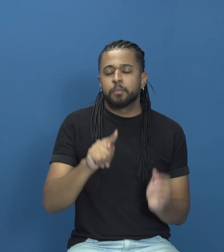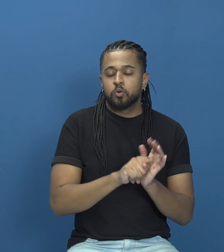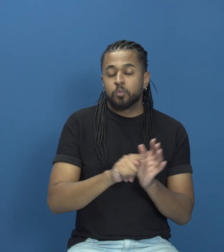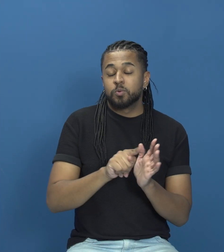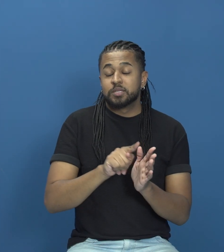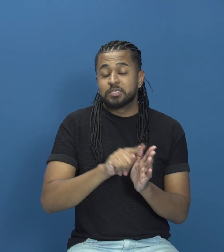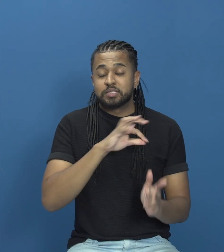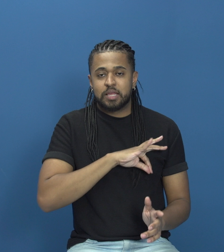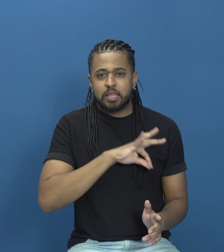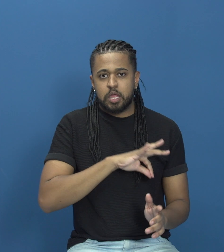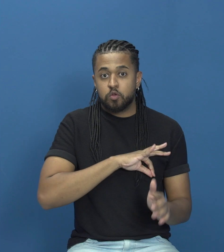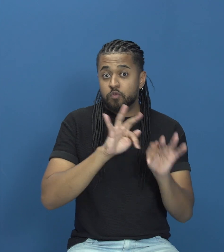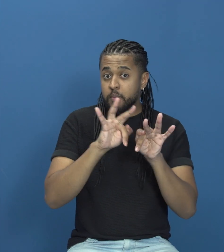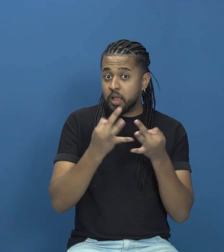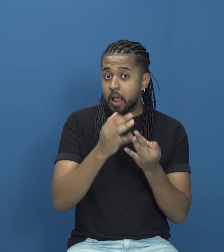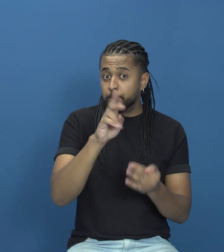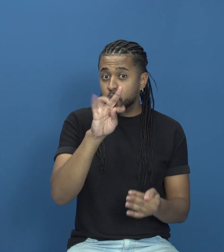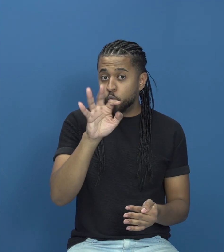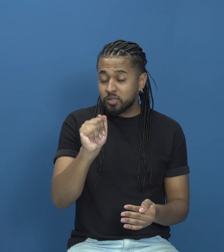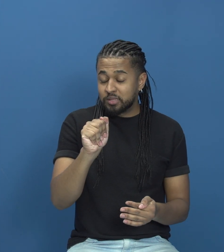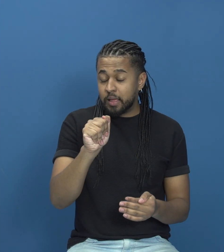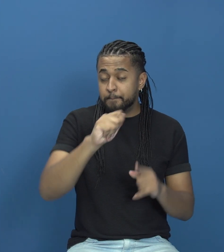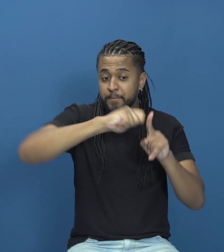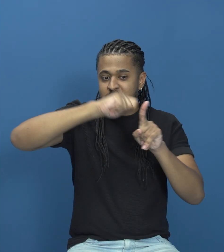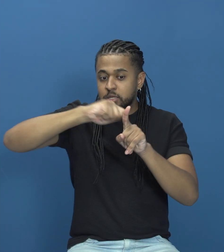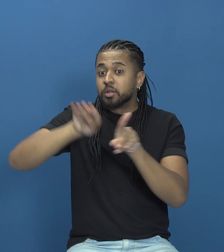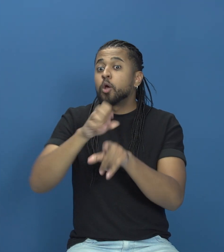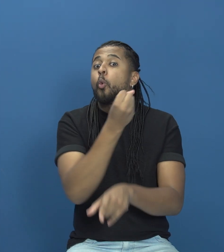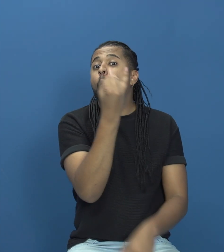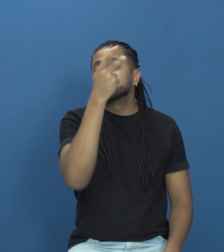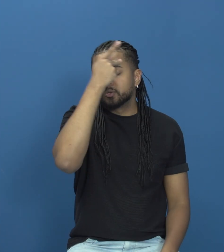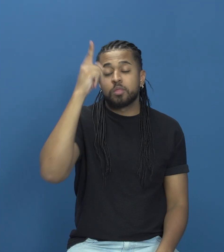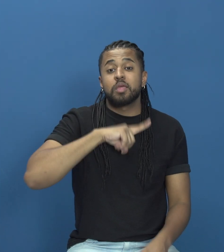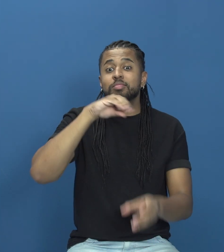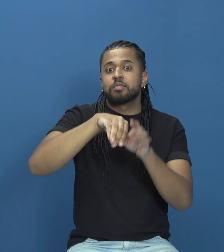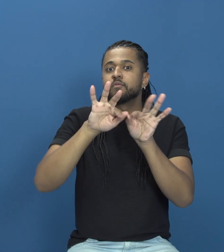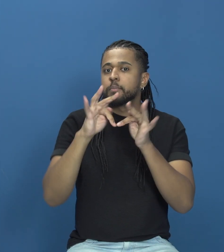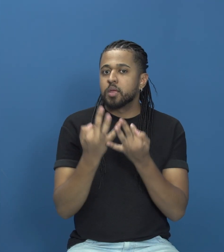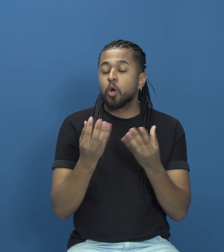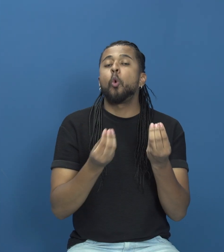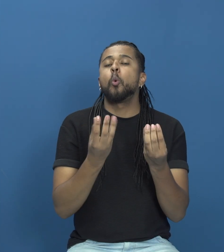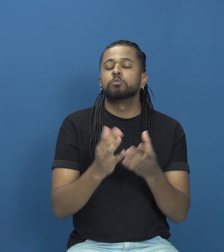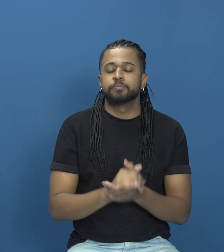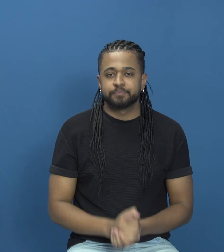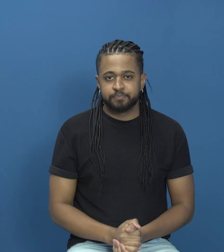renda familiar bruta mensal e o total de pessoas da família, obtidas da seguinte forma.